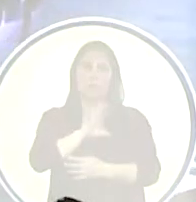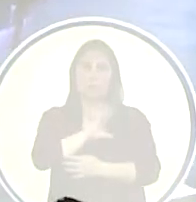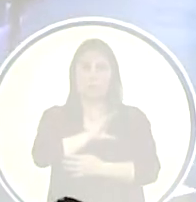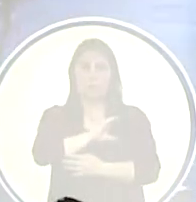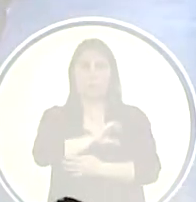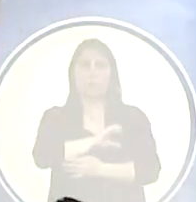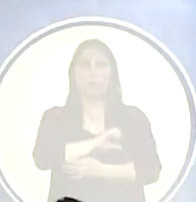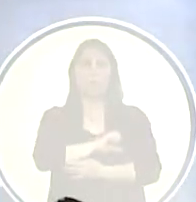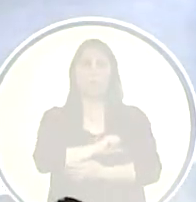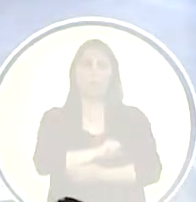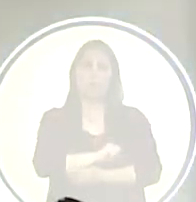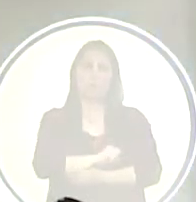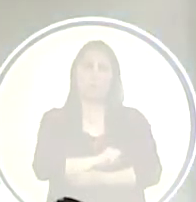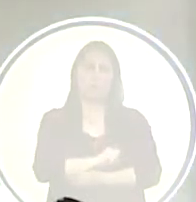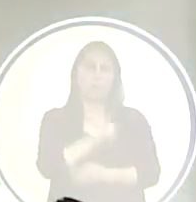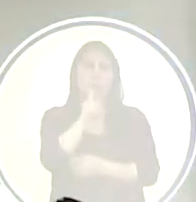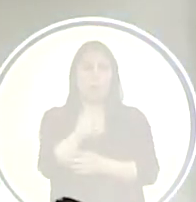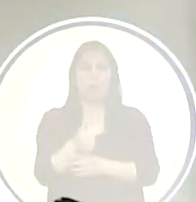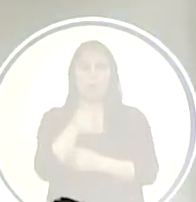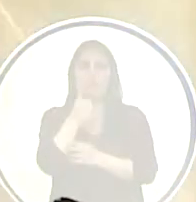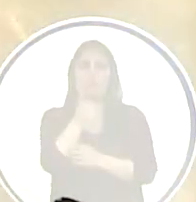no no